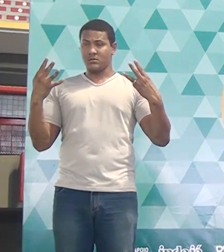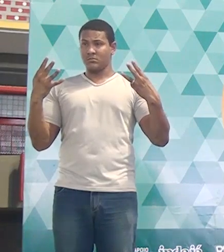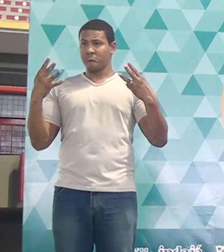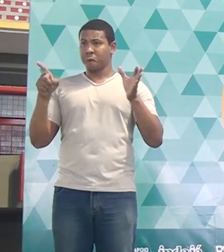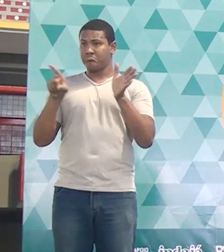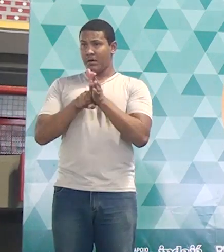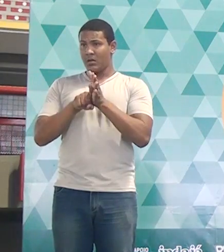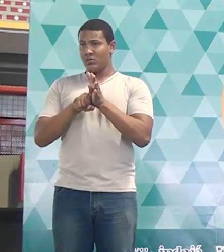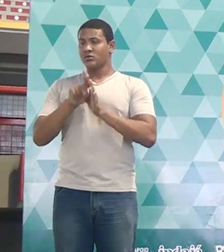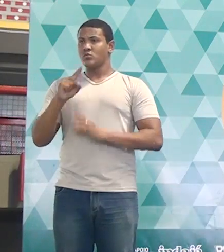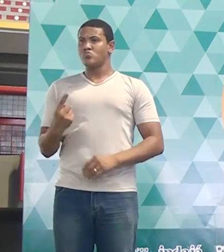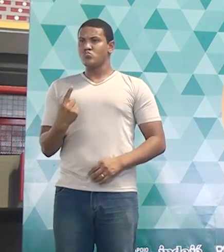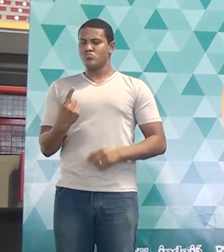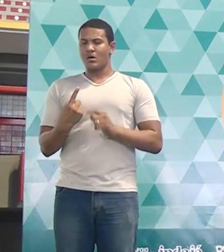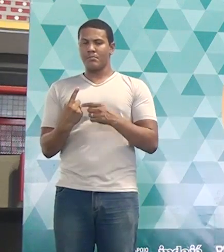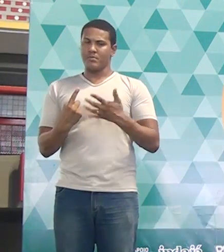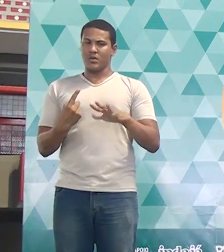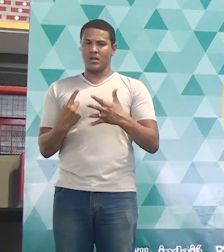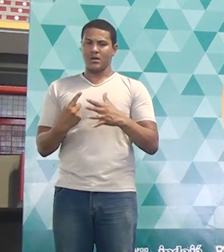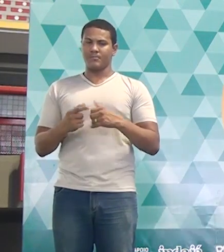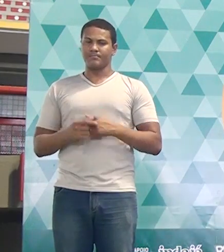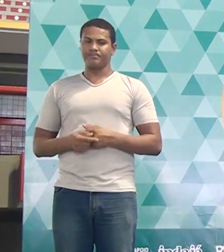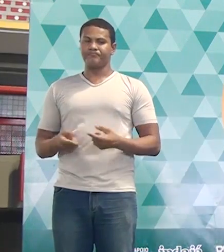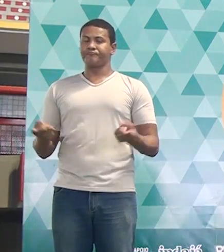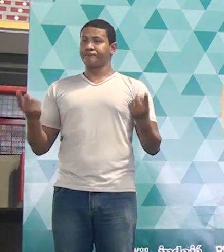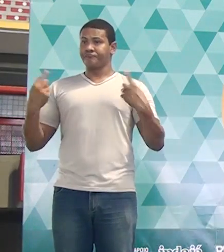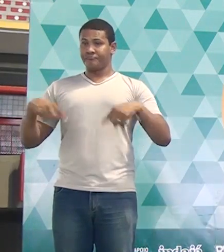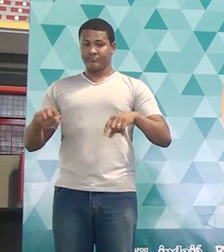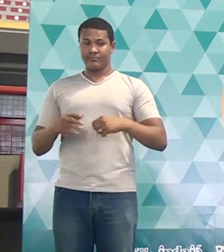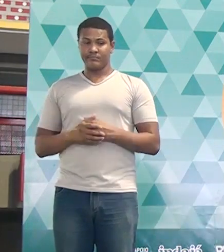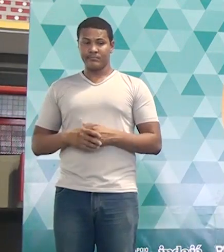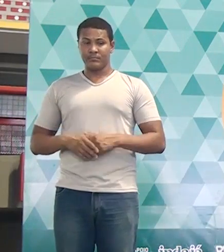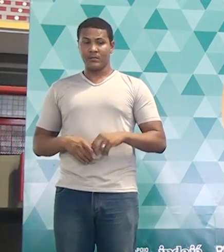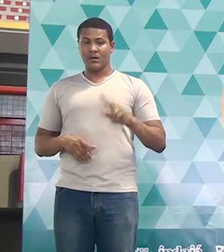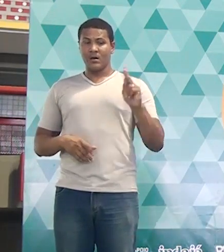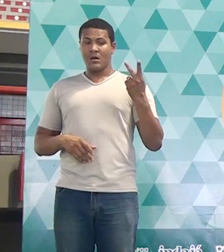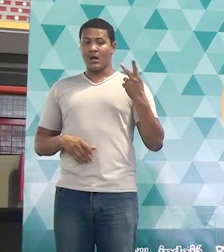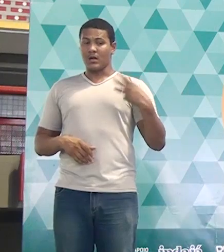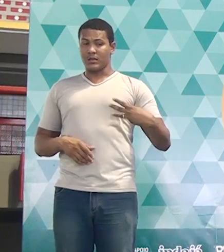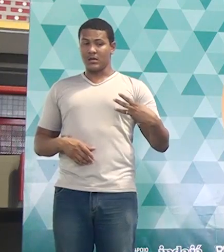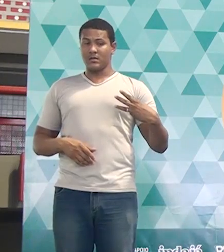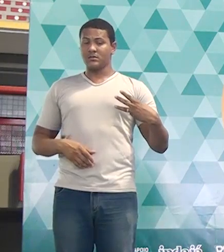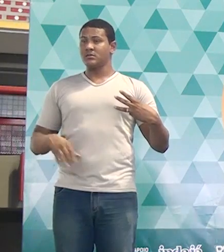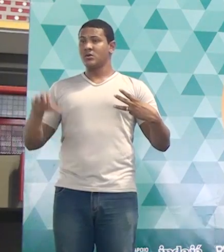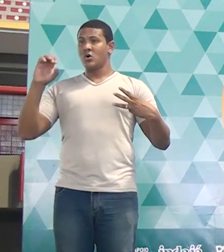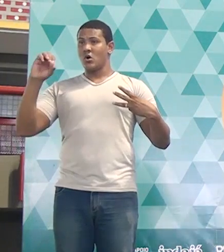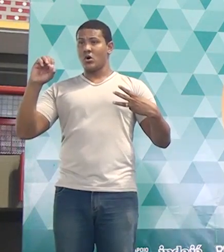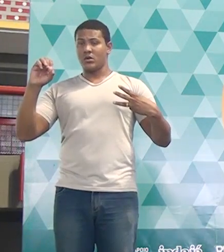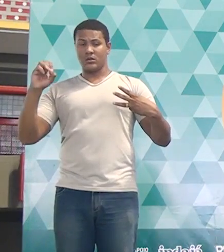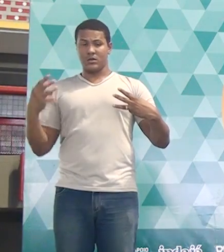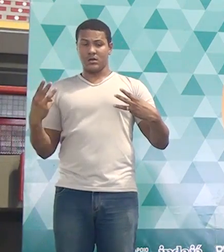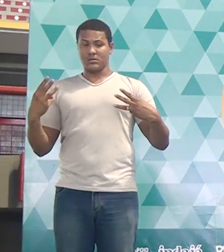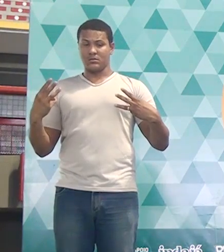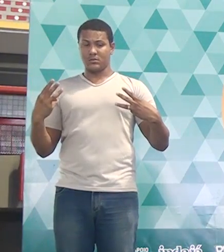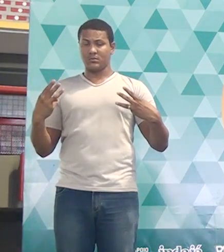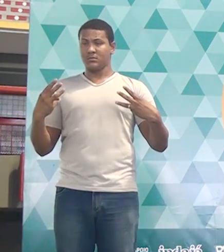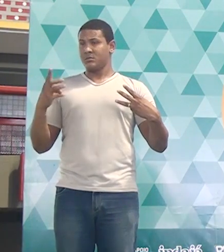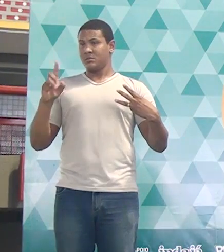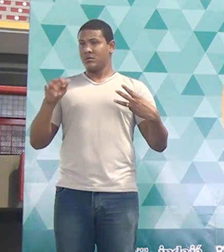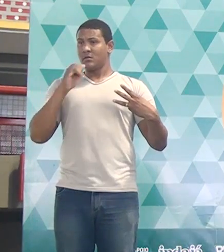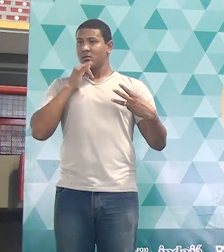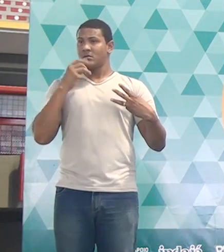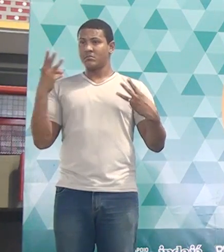moderado. Ácido bórico, H3BO3. Quantos oxigênios? 3. Quantos hidrogênios?